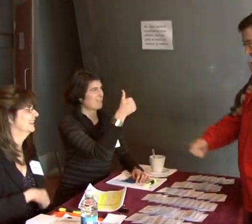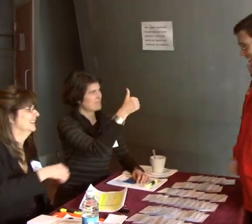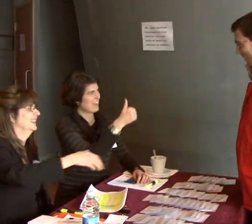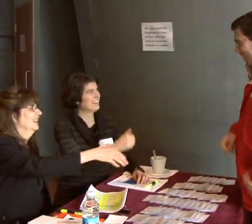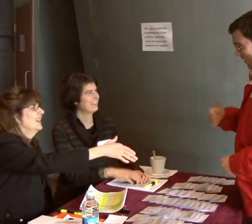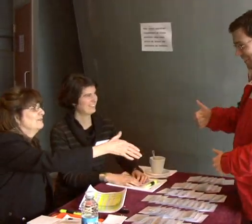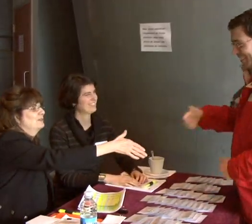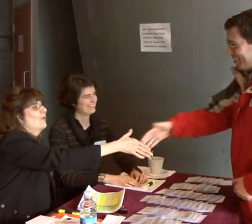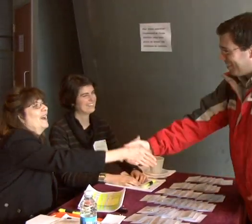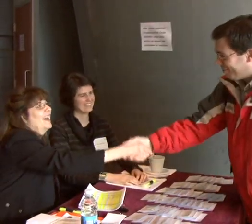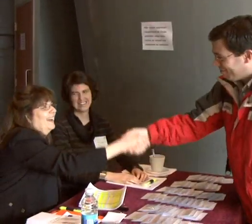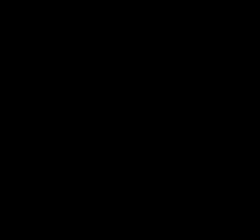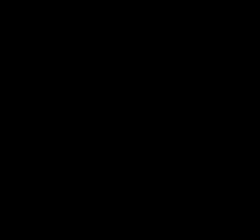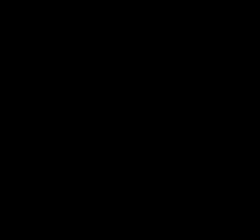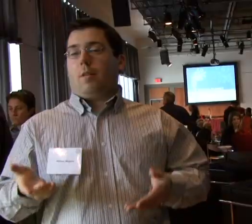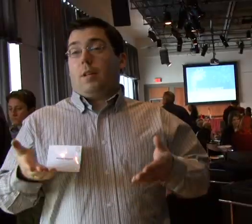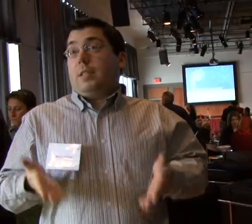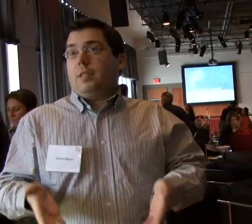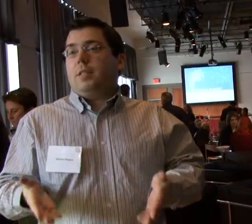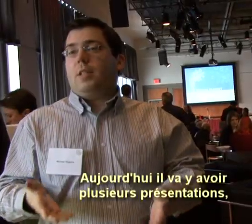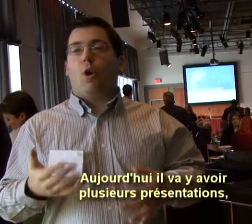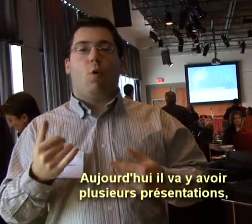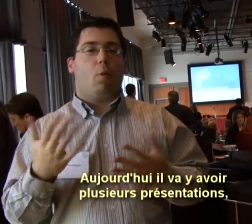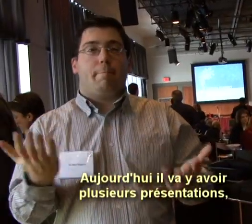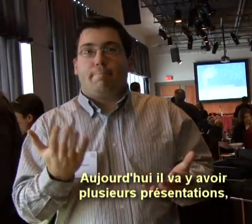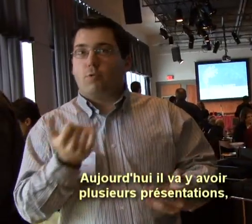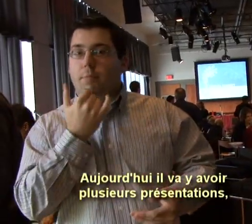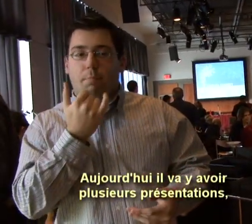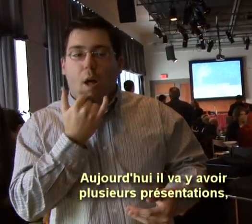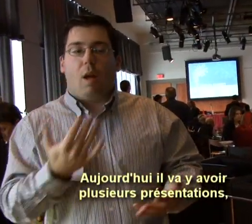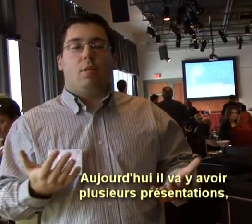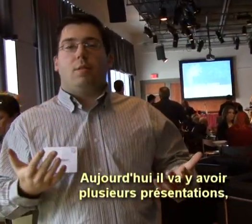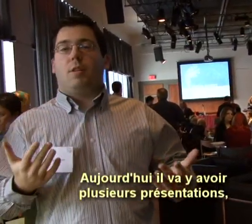le Forum 1 et le Forum 2.